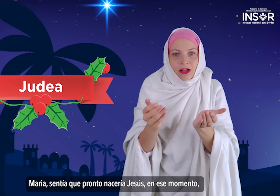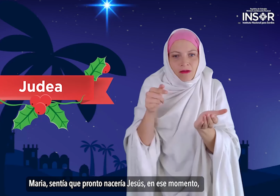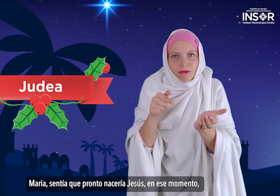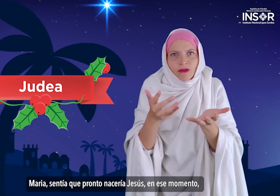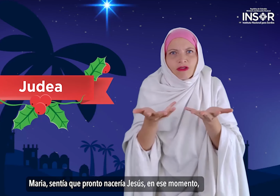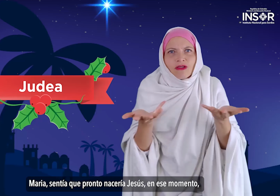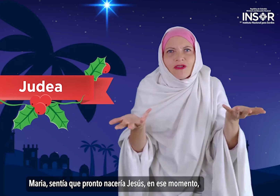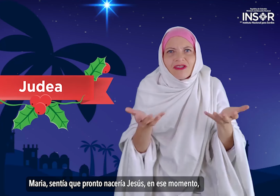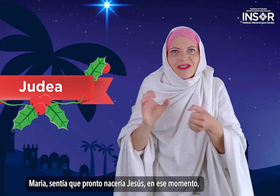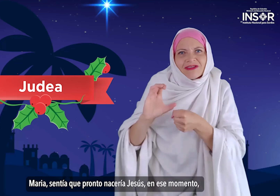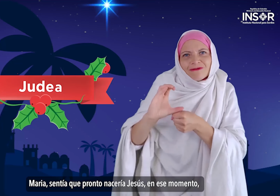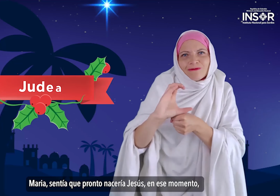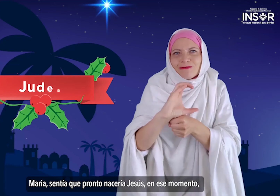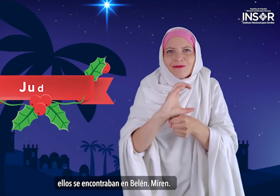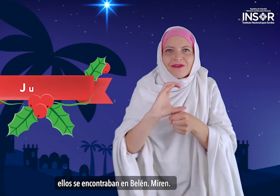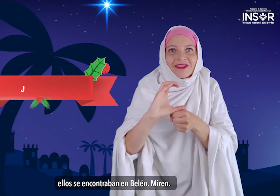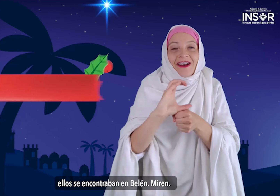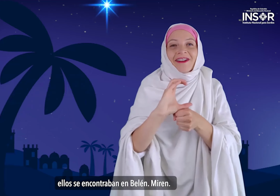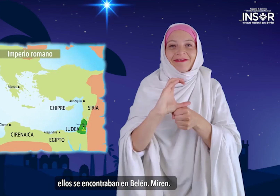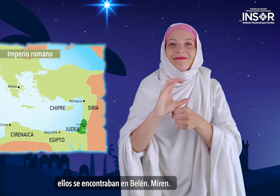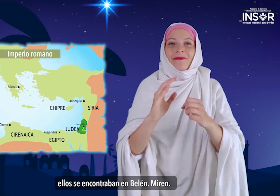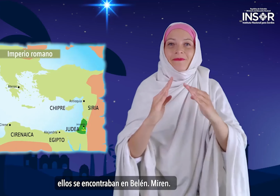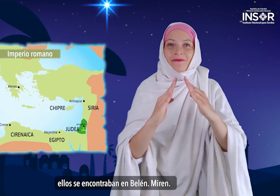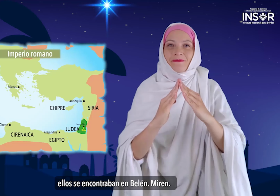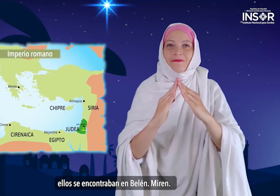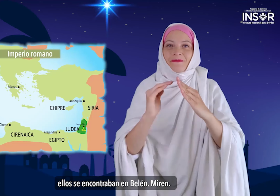En ese momento, se encontraban en Belén.